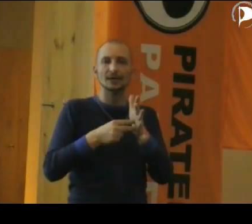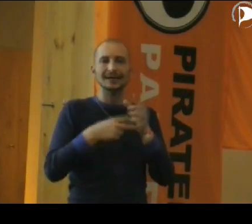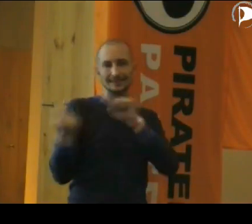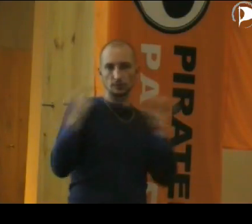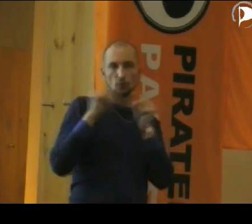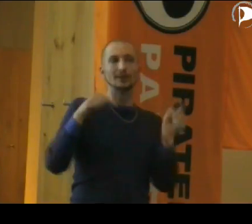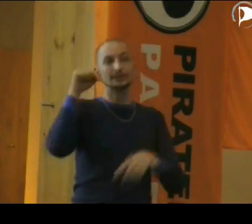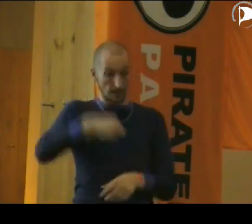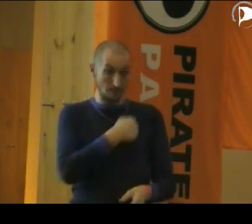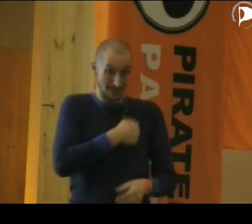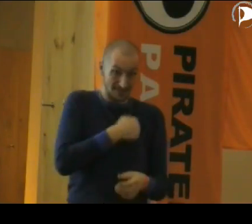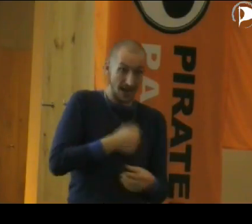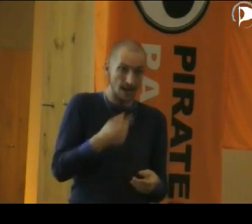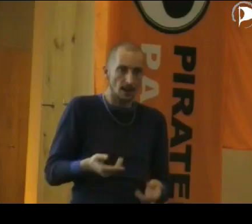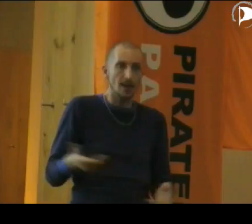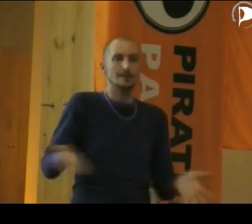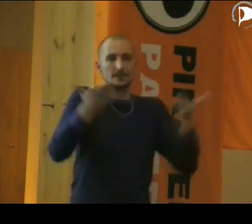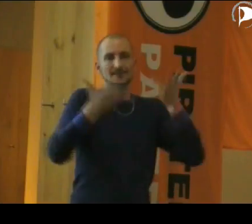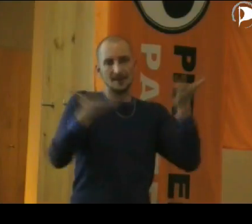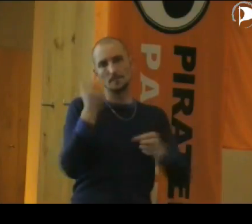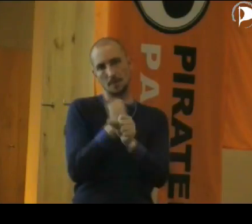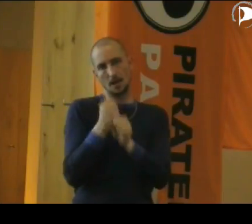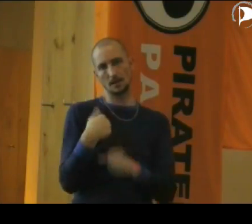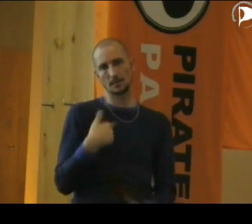laufen weit wie gesagt ein bisschen ein zufall